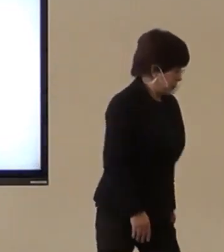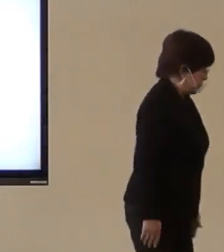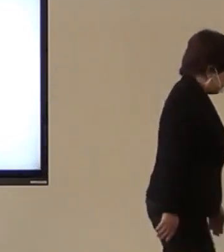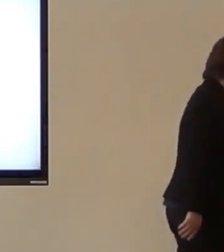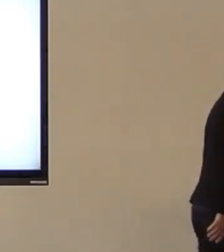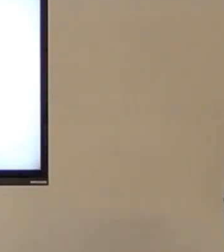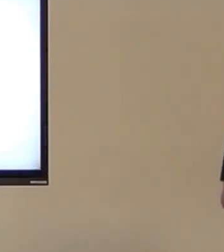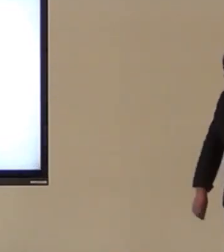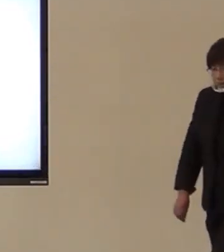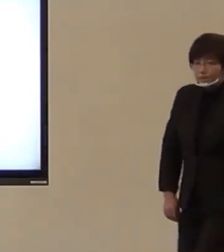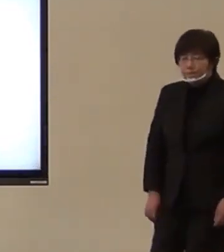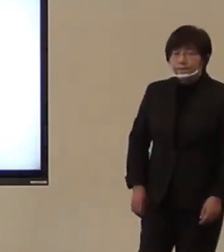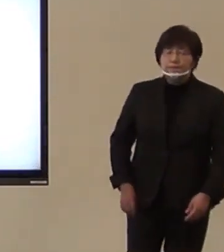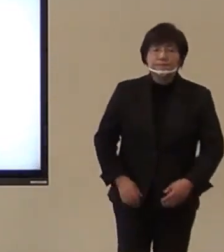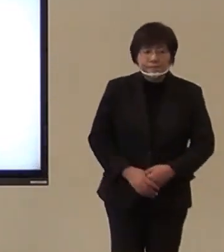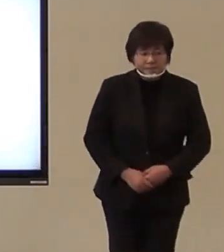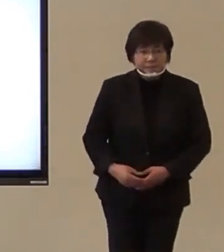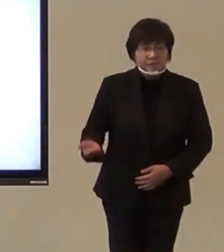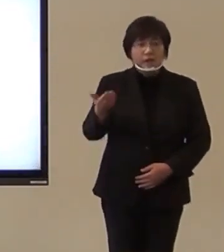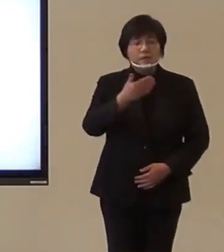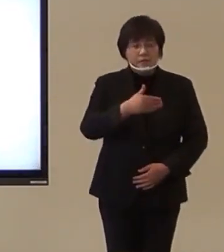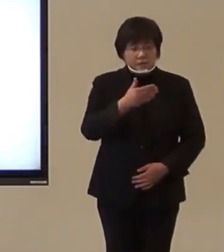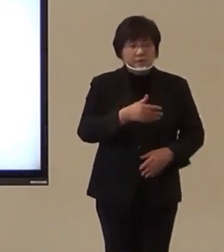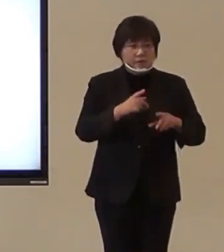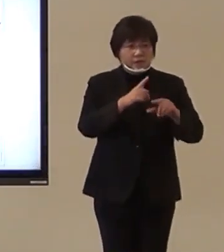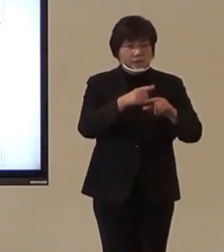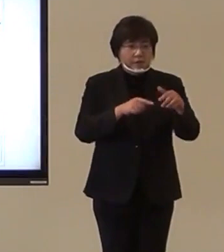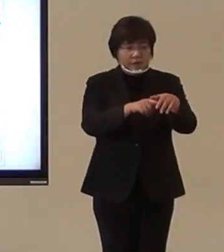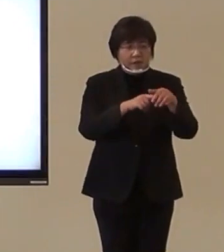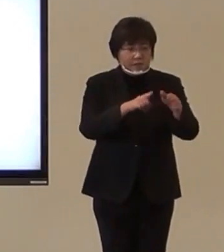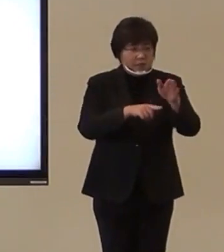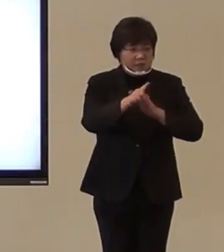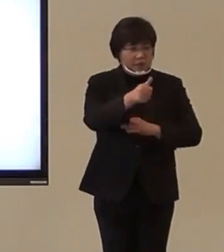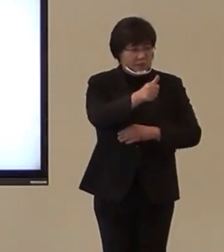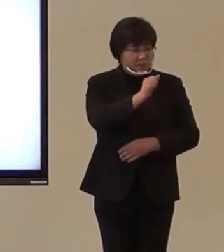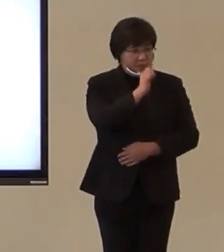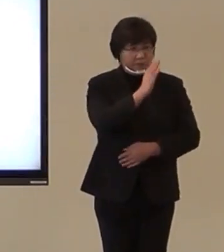続きまして中村 CEO 様、よろしくお願いをいたします。